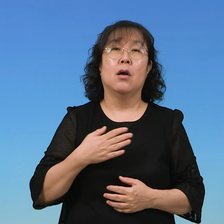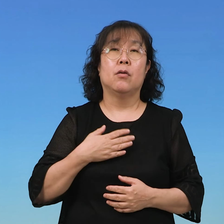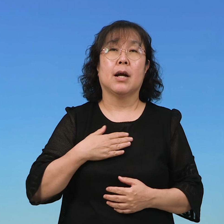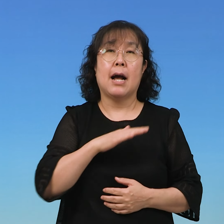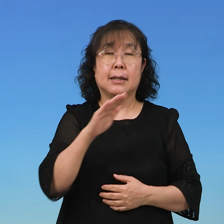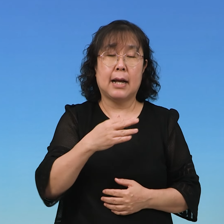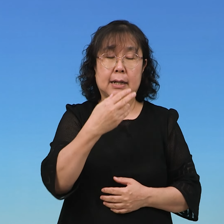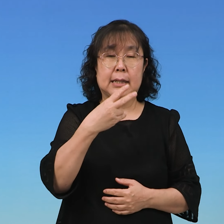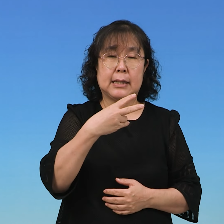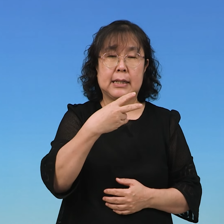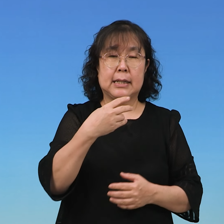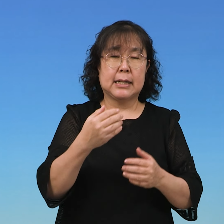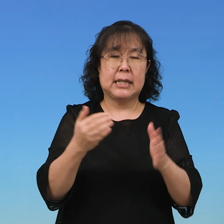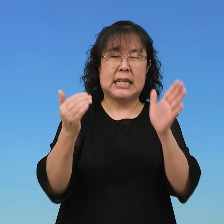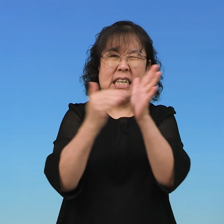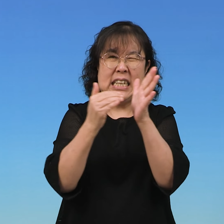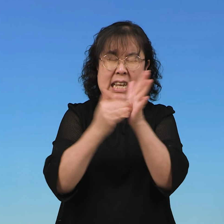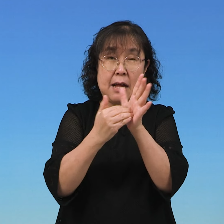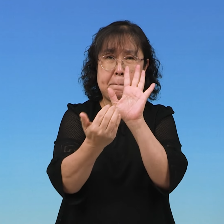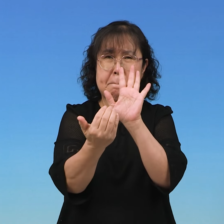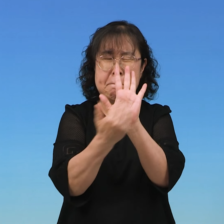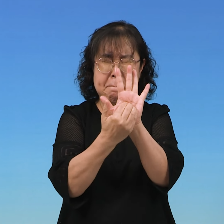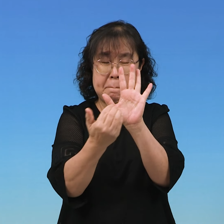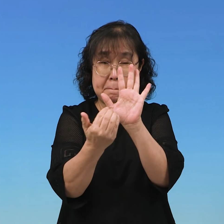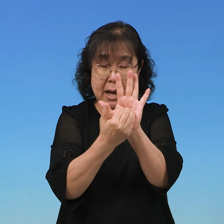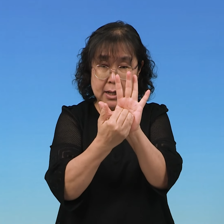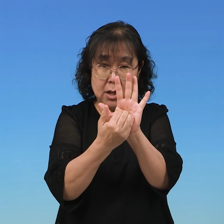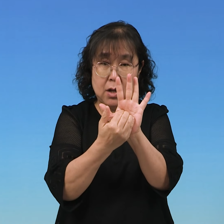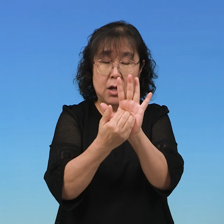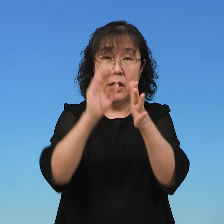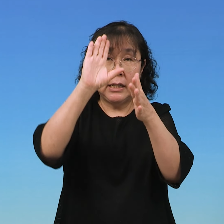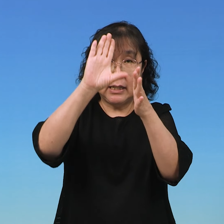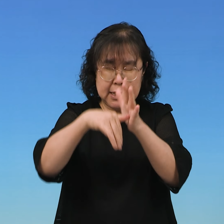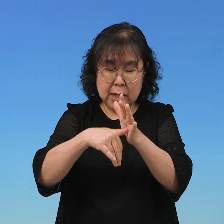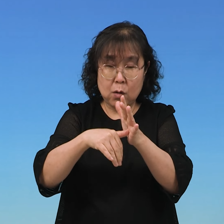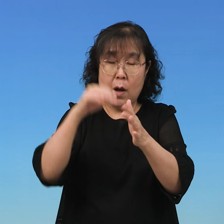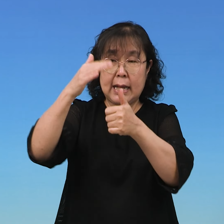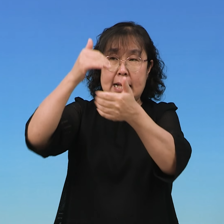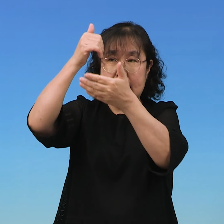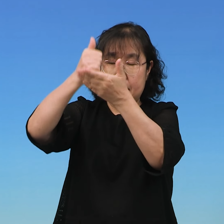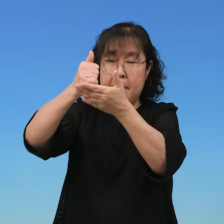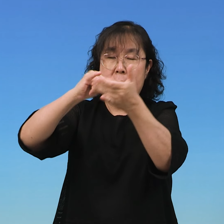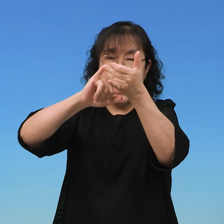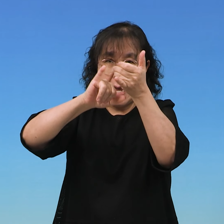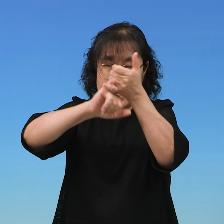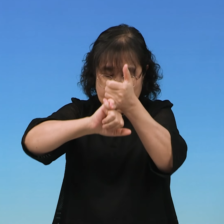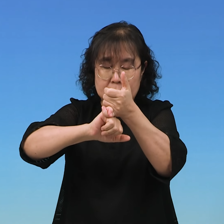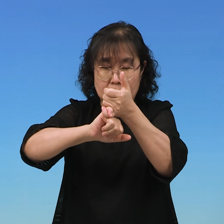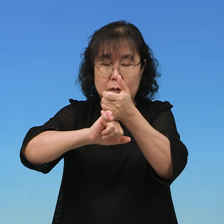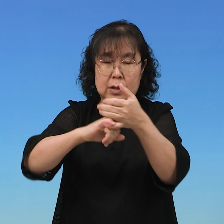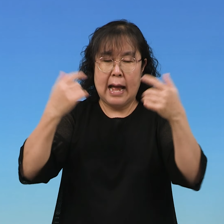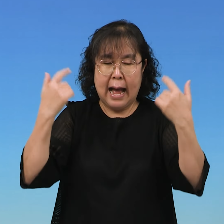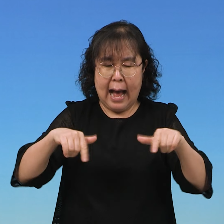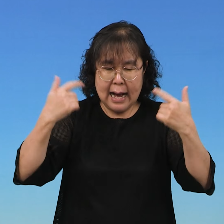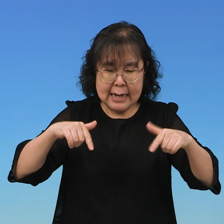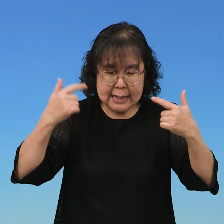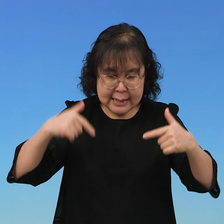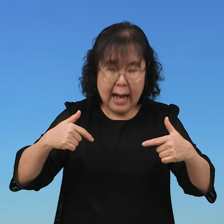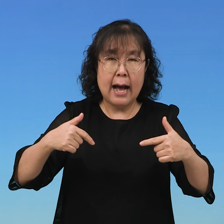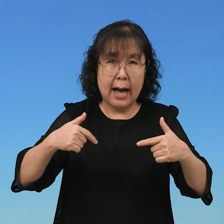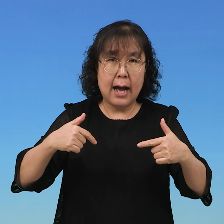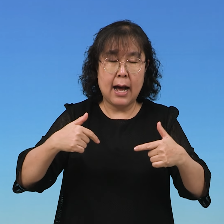그 단절의 상황 가운데서도 하나님의 약속은 유효한 거, 이게 우리가 회복하는 데